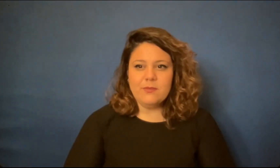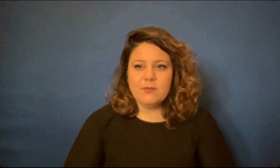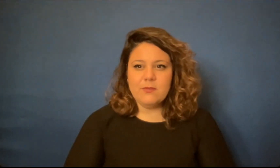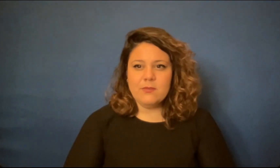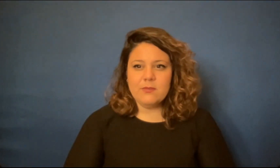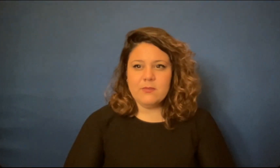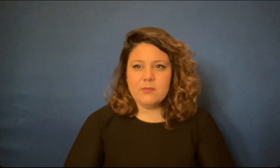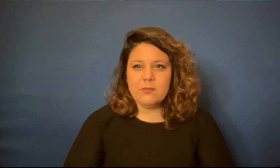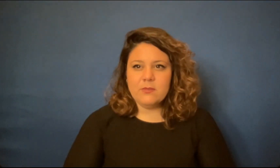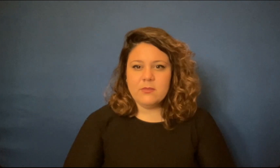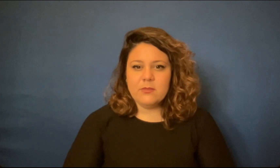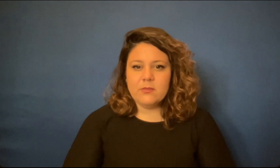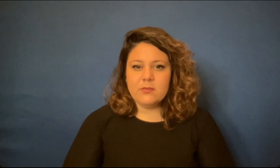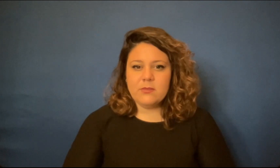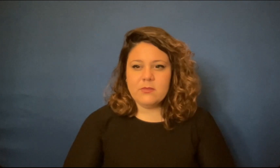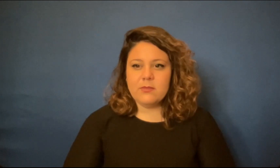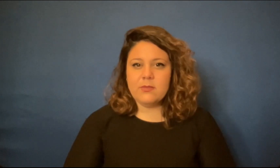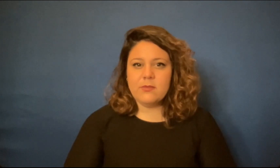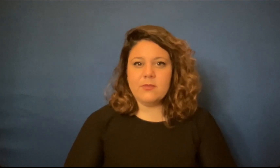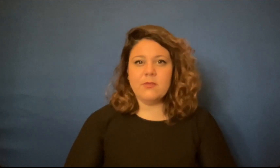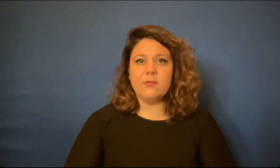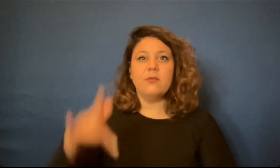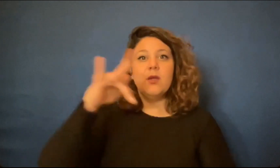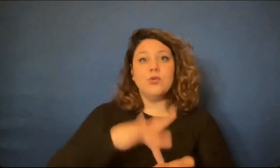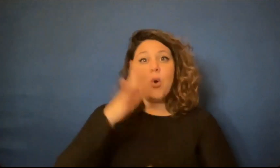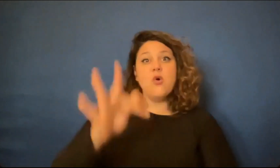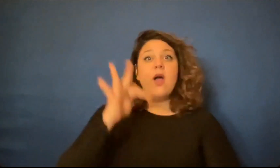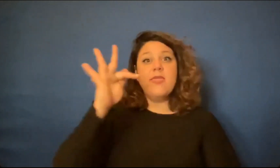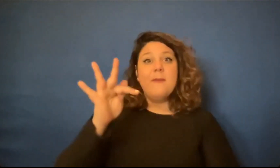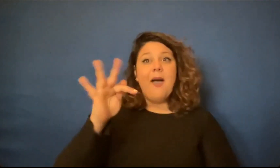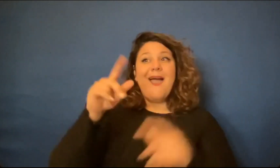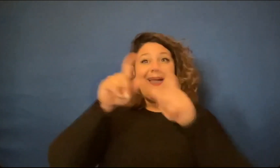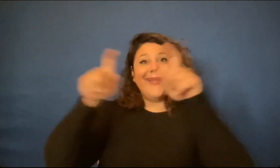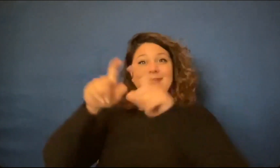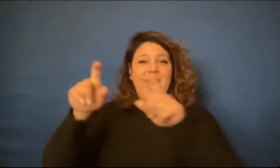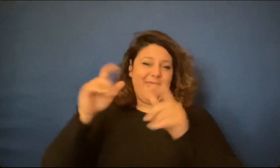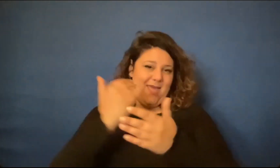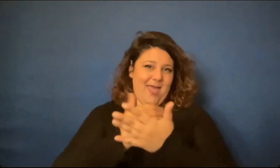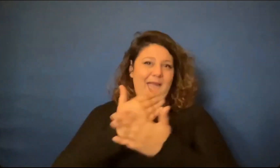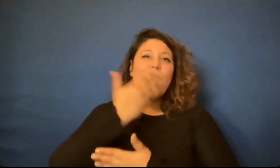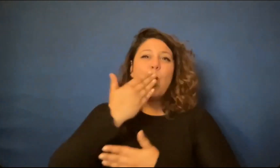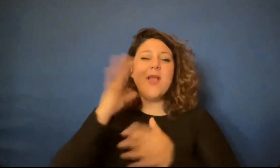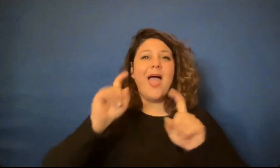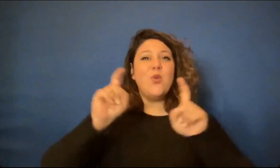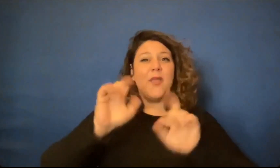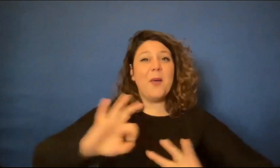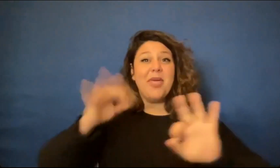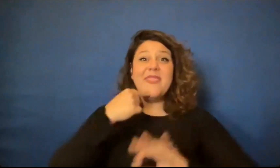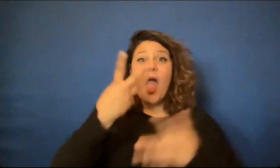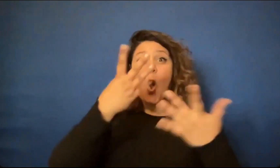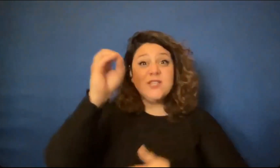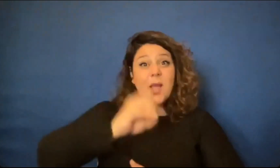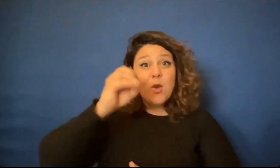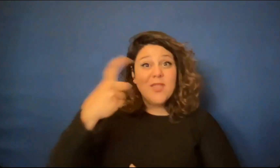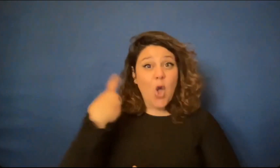además las entidades de educación especial, las escuelas de educación especial te dicen que el 80% de sus alumnos, como